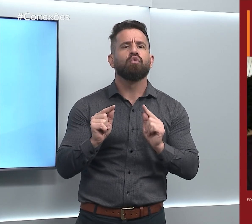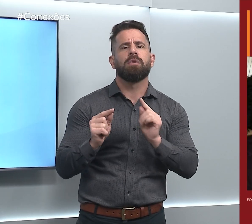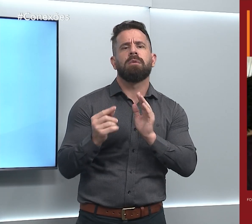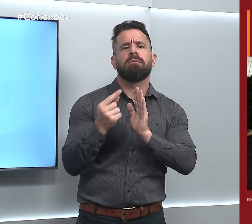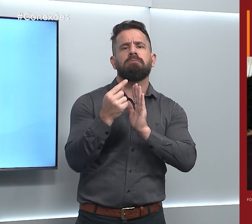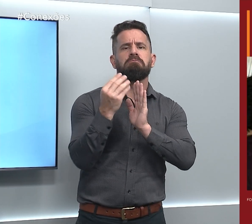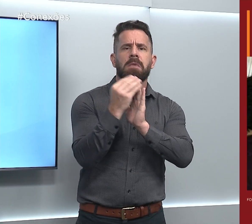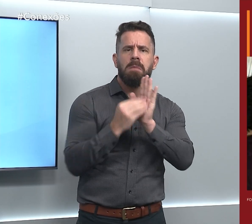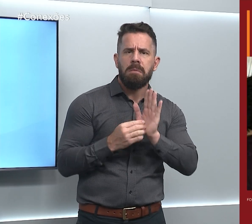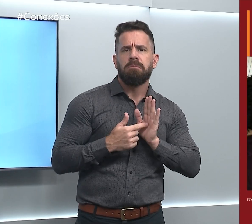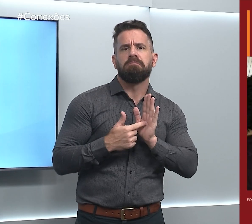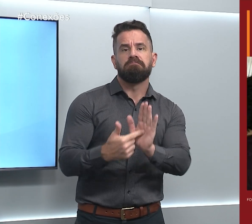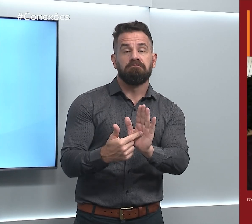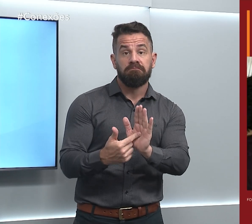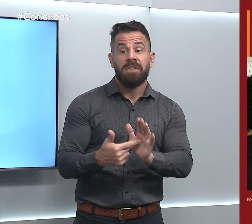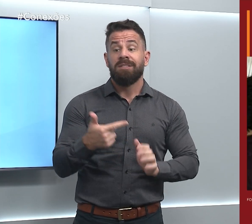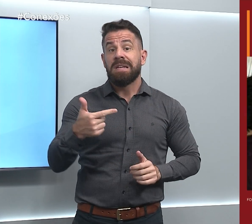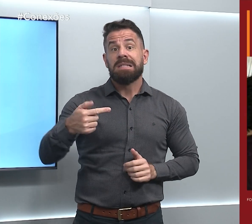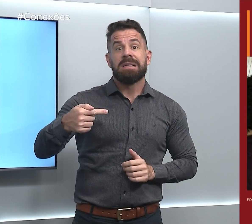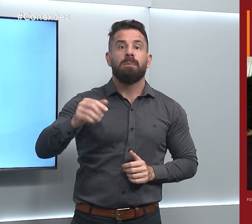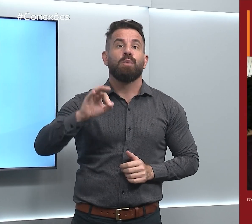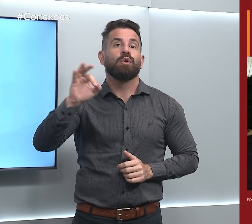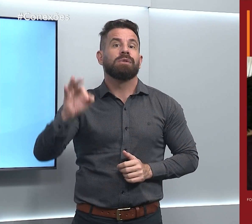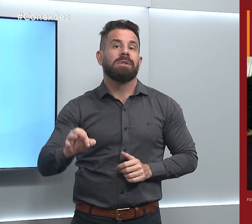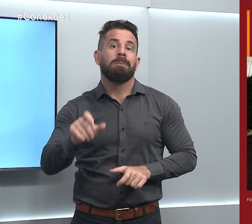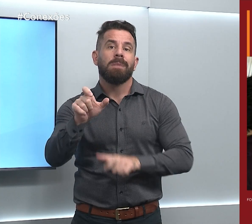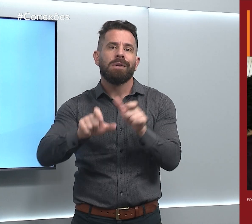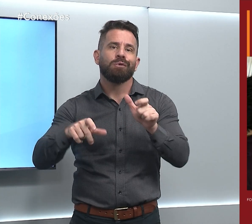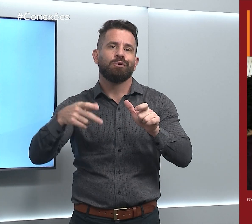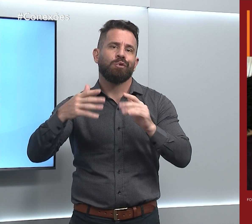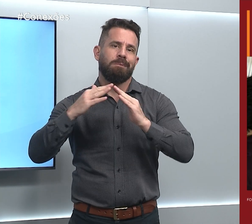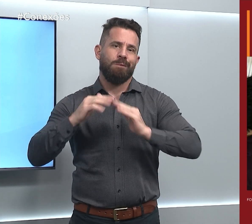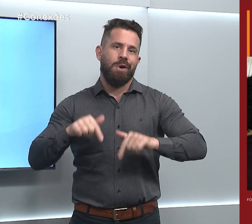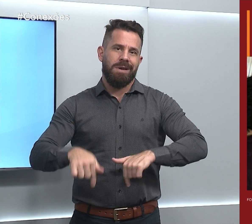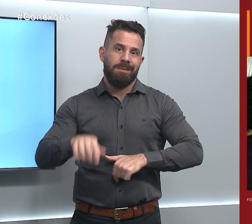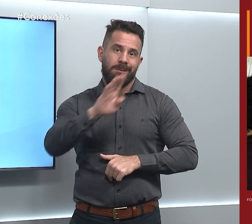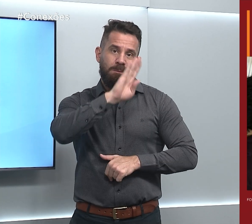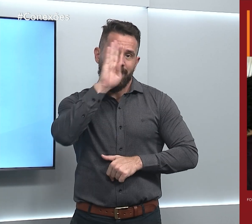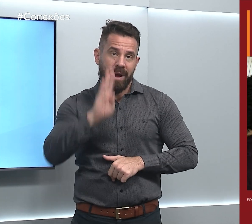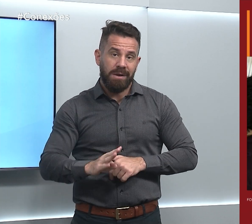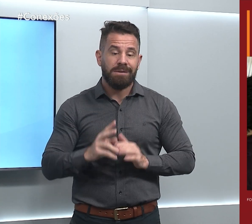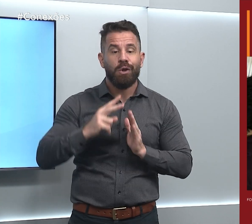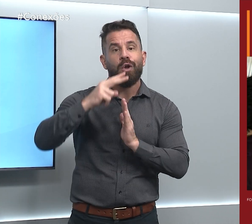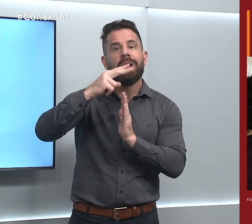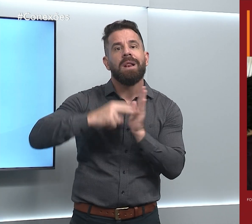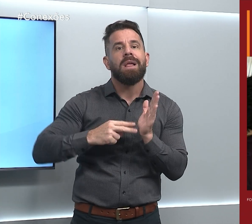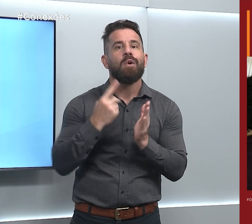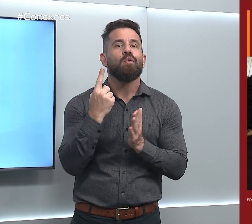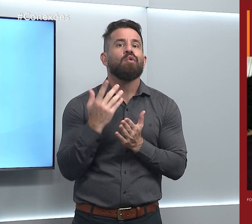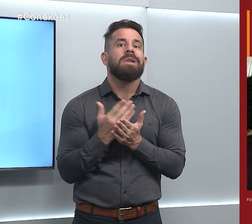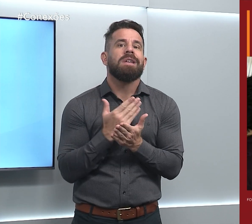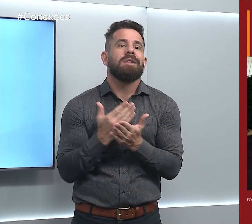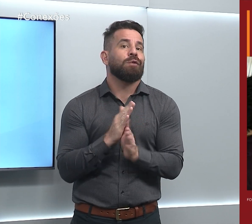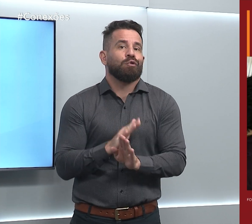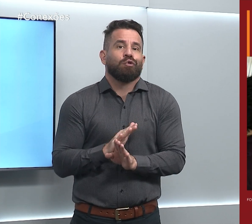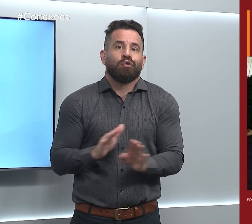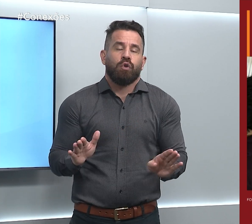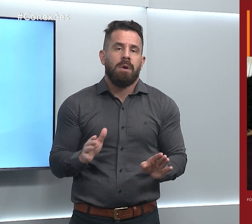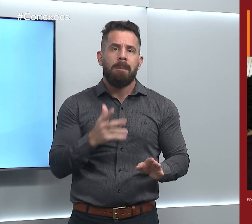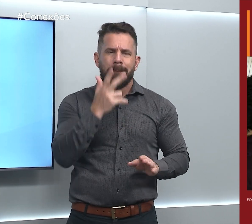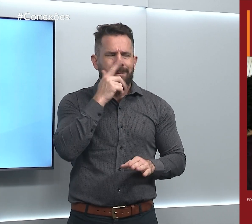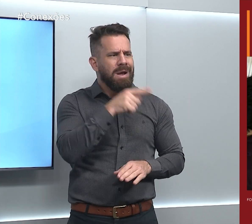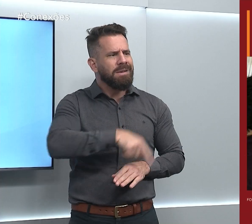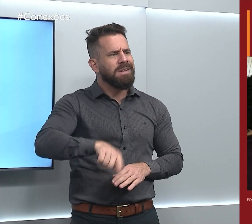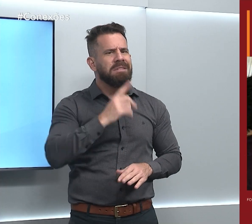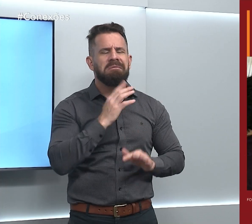dos brasileiros leu pelo menos um livro no ano passado. O fim do hábito da leitura envolve vários motivos, como, por exemplo,